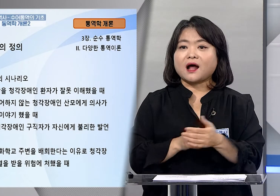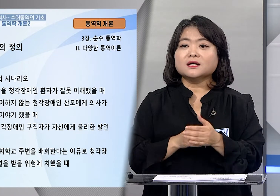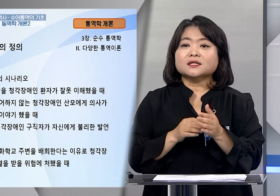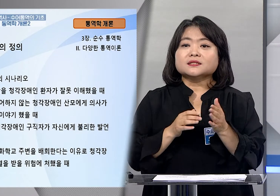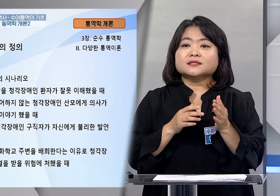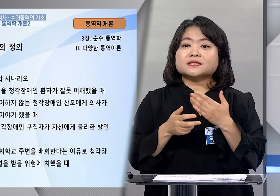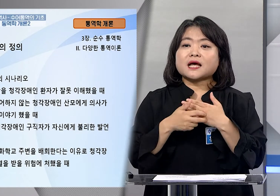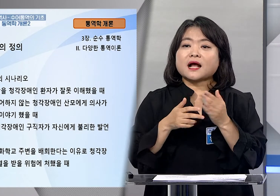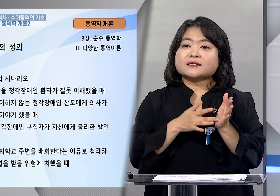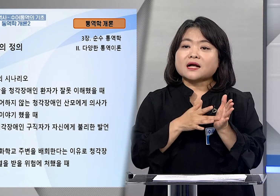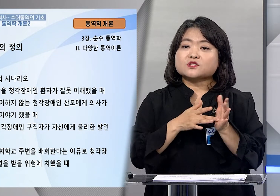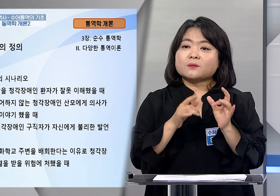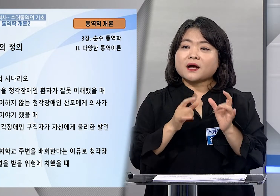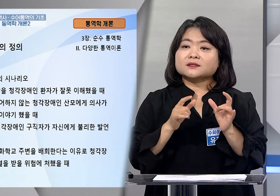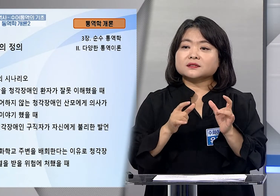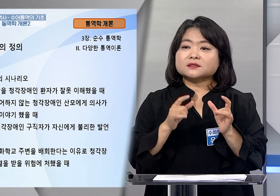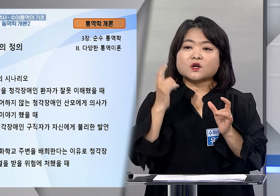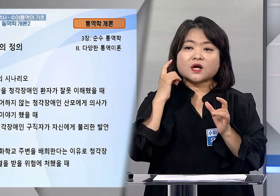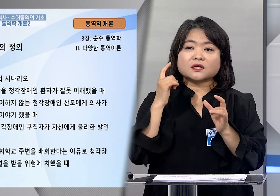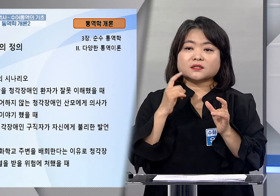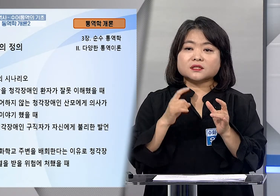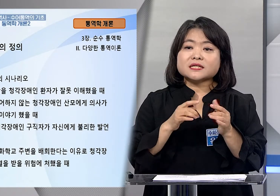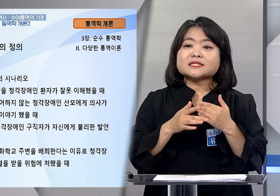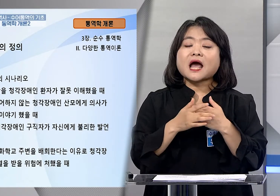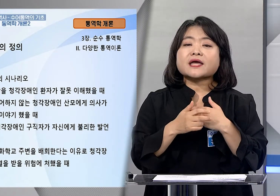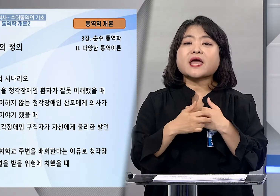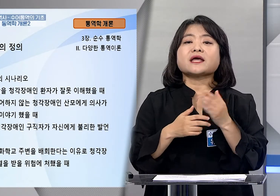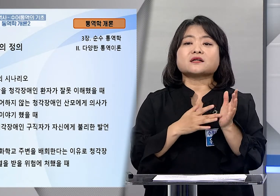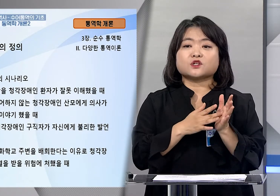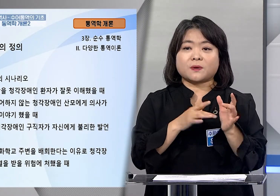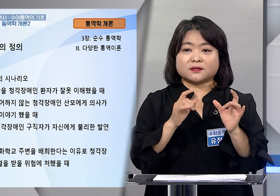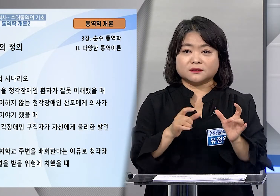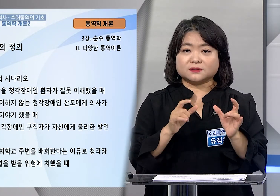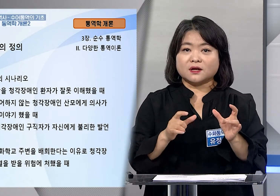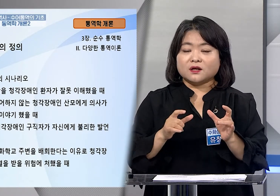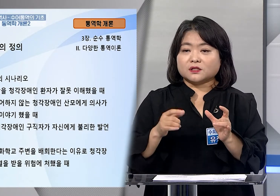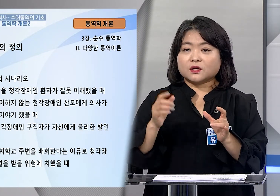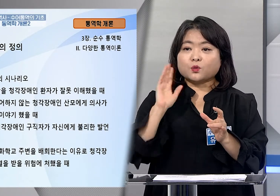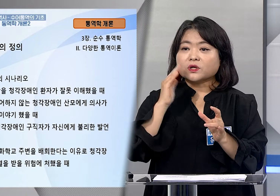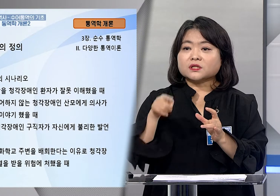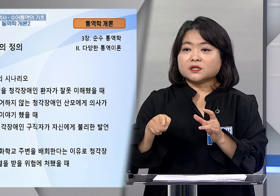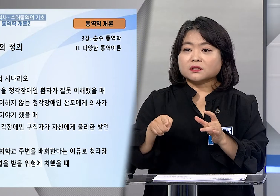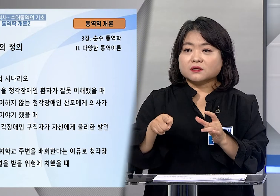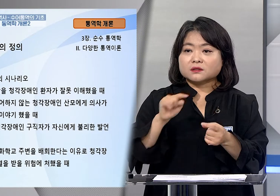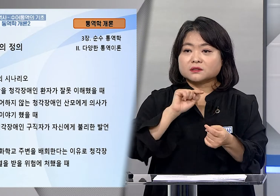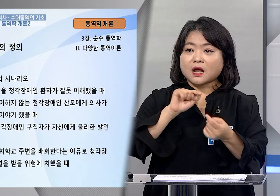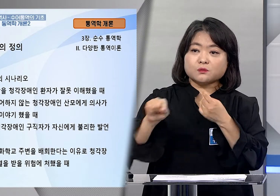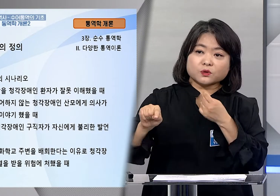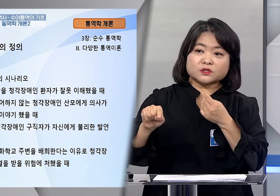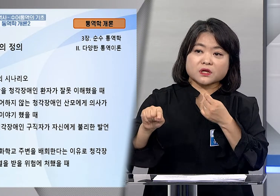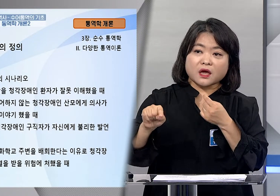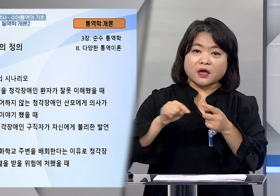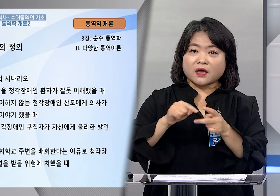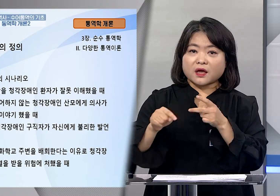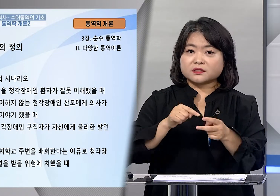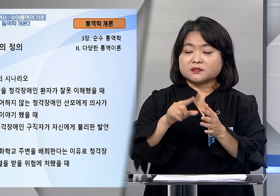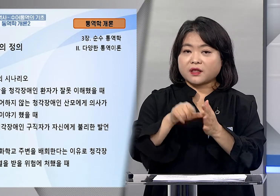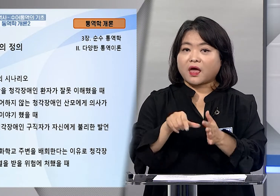의사가 약 처방을, 청각의사의 약 처방을 이게 농인이 잘못 이해했을 때